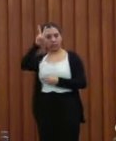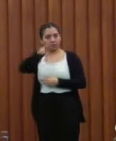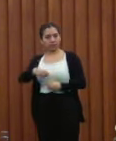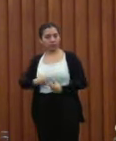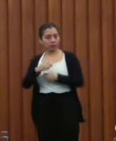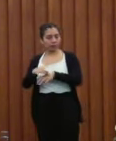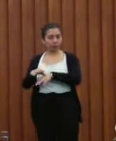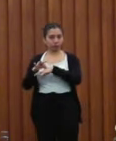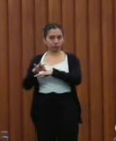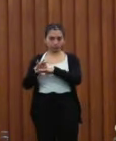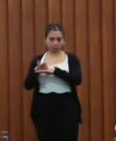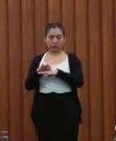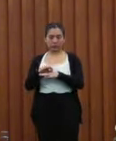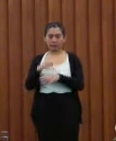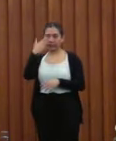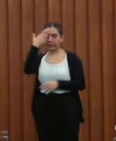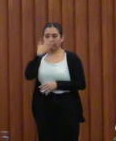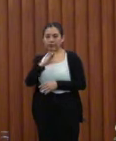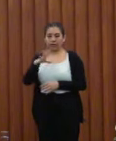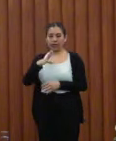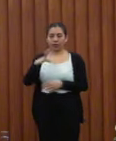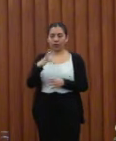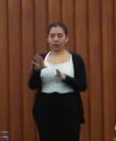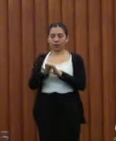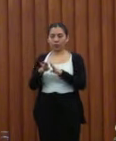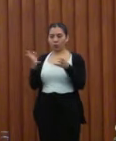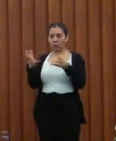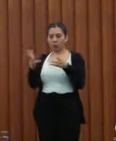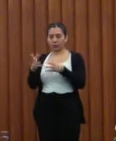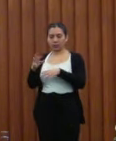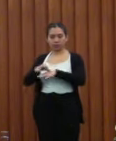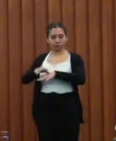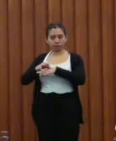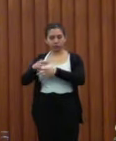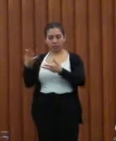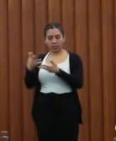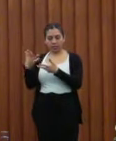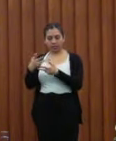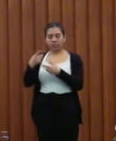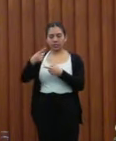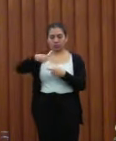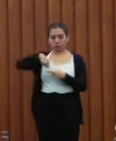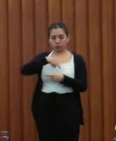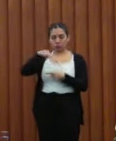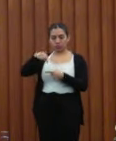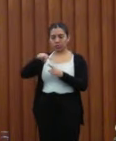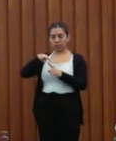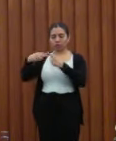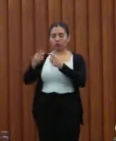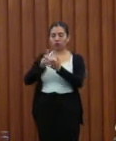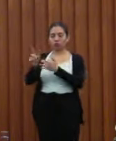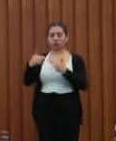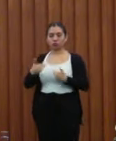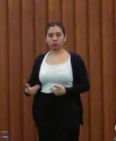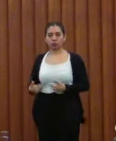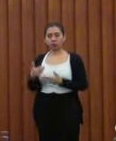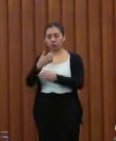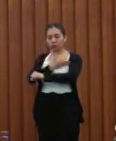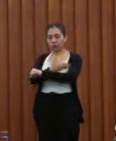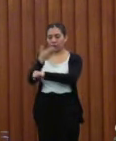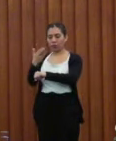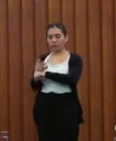que se están haciendo acciones de implementación, que la Organización Enfoque de Derechos Humanos está acompañando a la que hoy es Fiscalía General